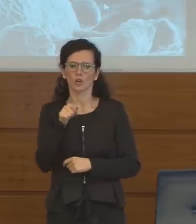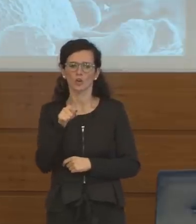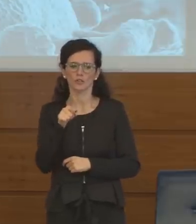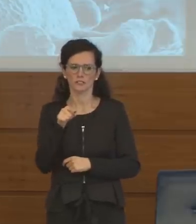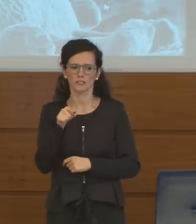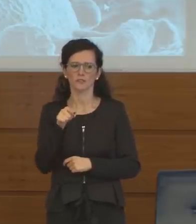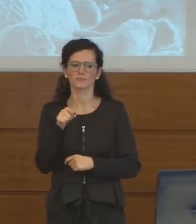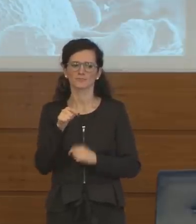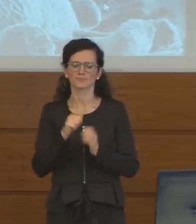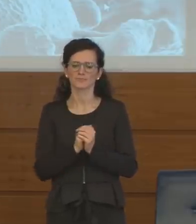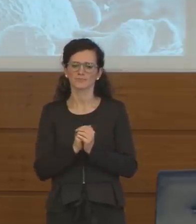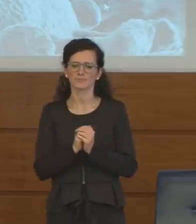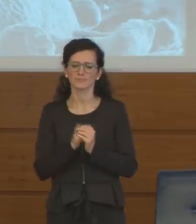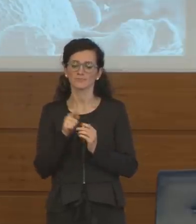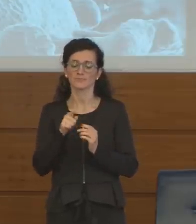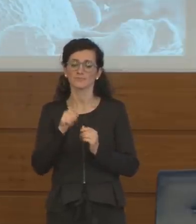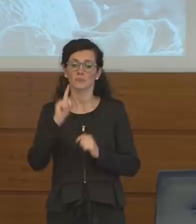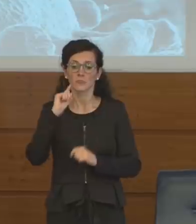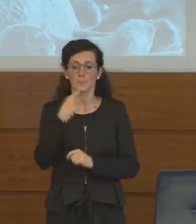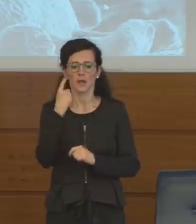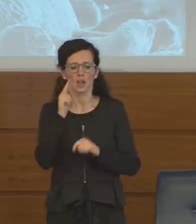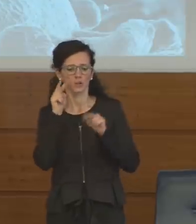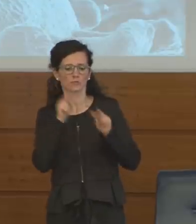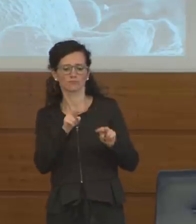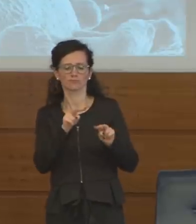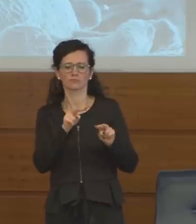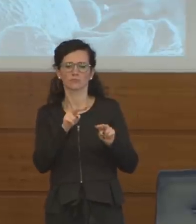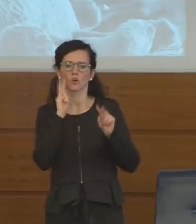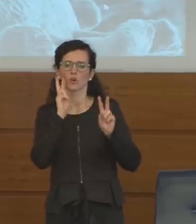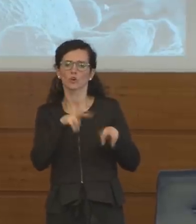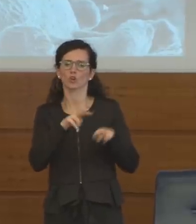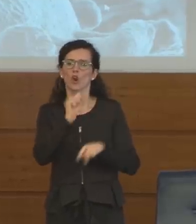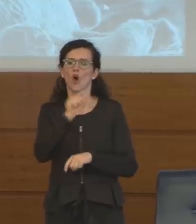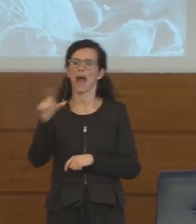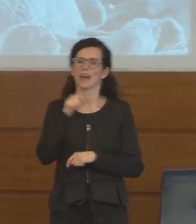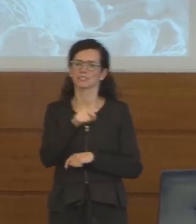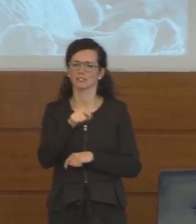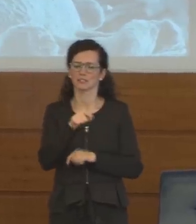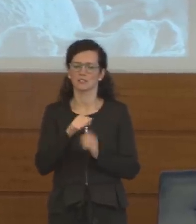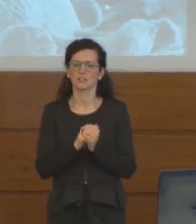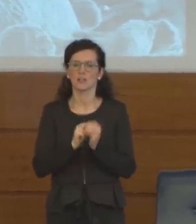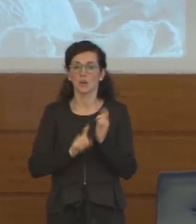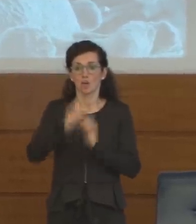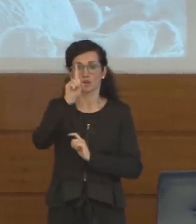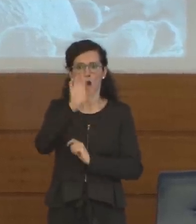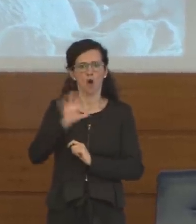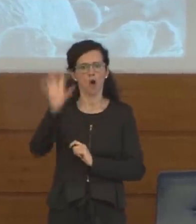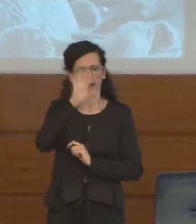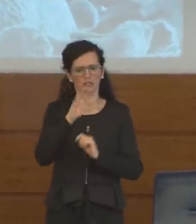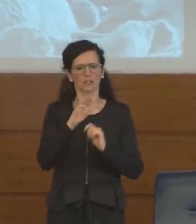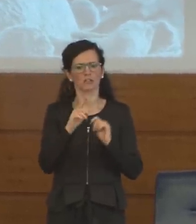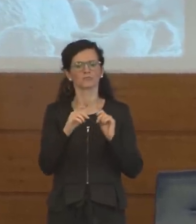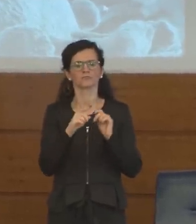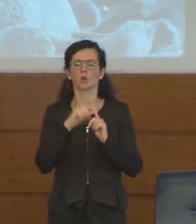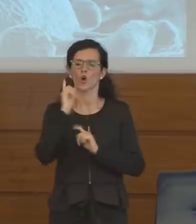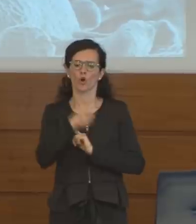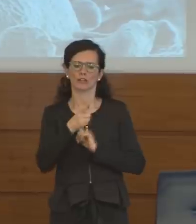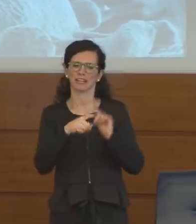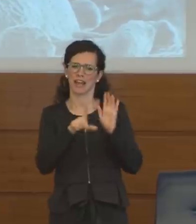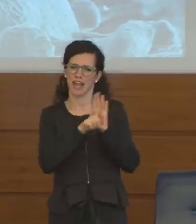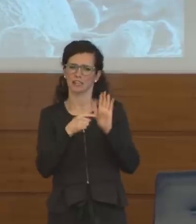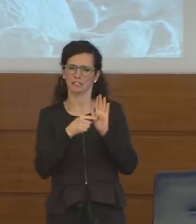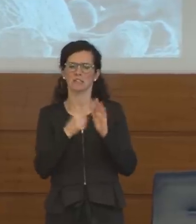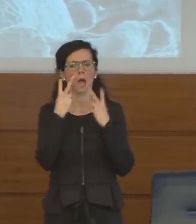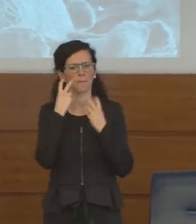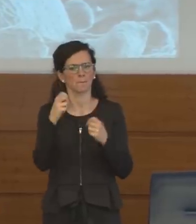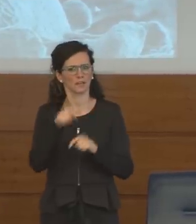di sottoporsi ai controlli previsti dall'ASL. Le ordinanze delle regioni del nord lo prevedono, oltre che per le zone rosse, per chi